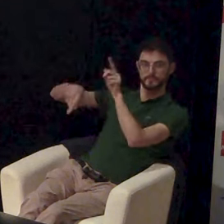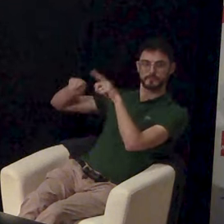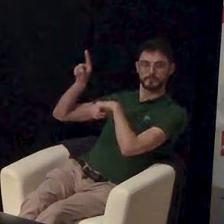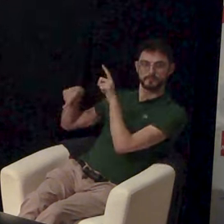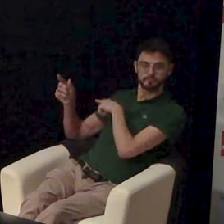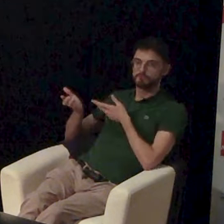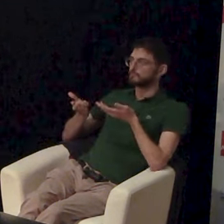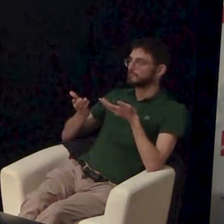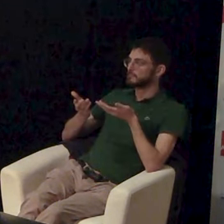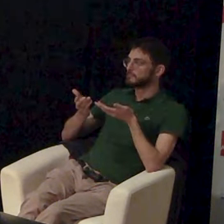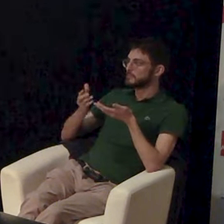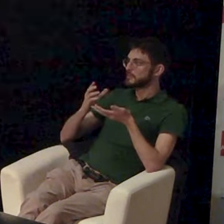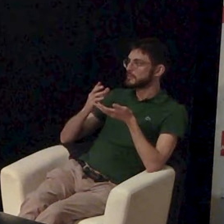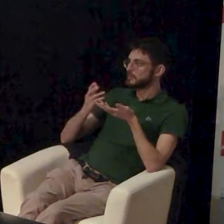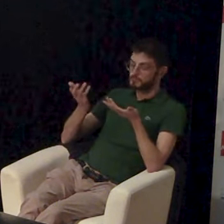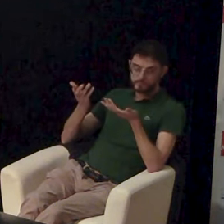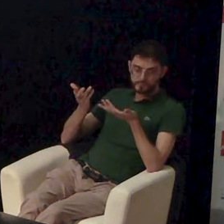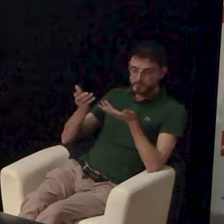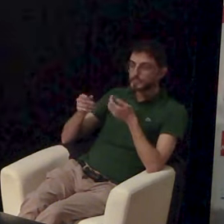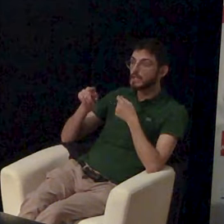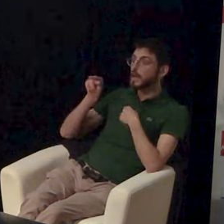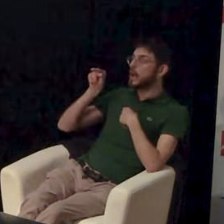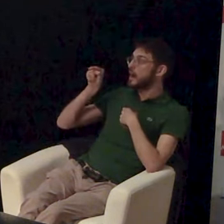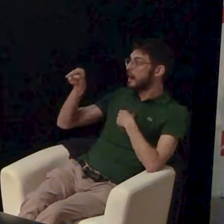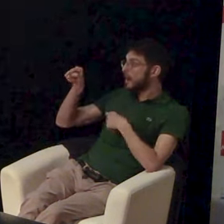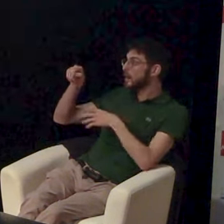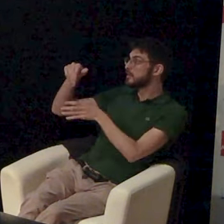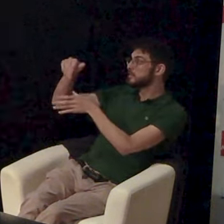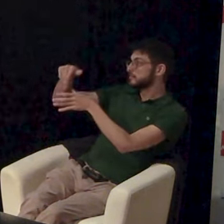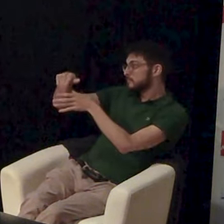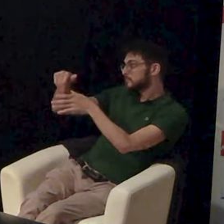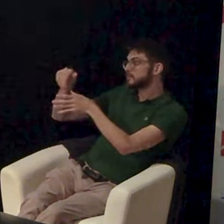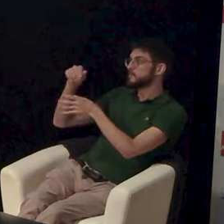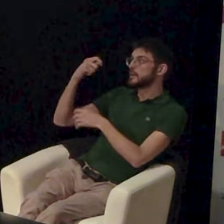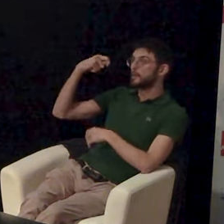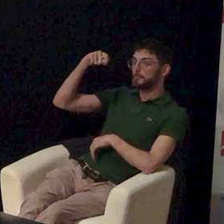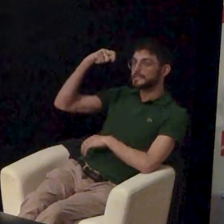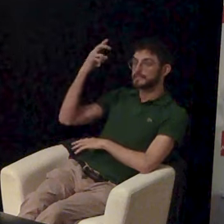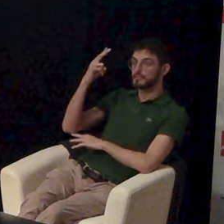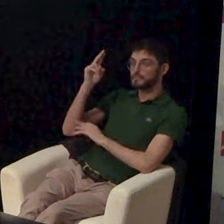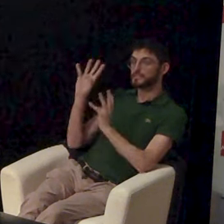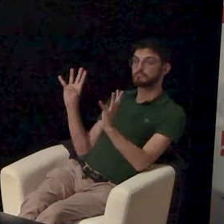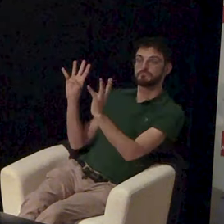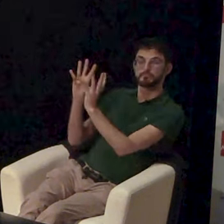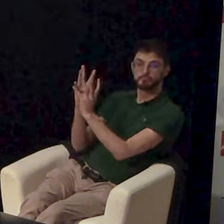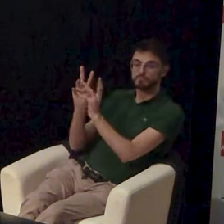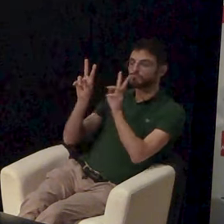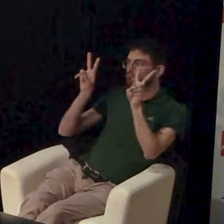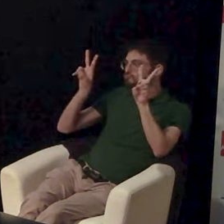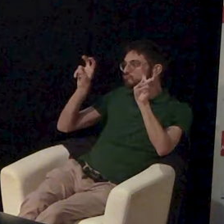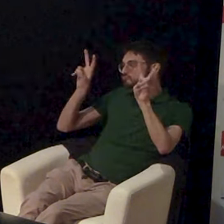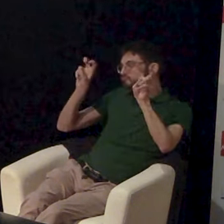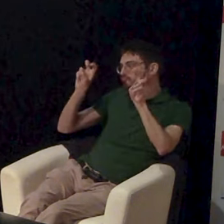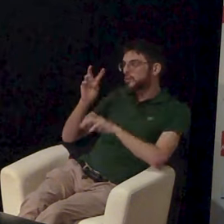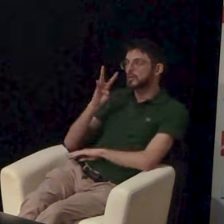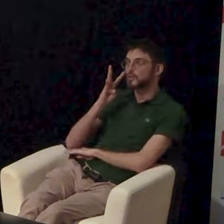fonction de sa politique, sa conscience de l'accessibilité, va organiser